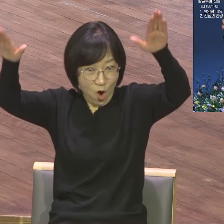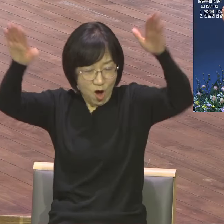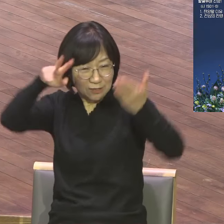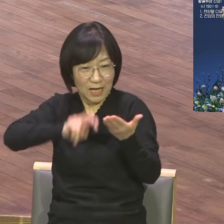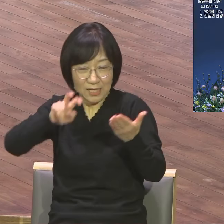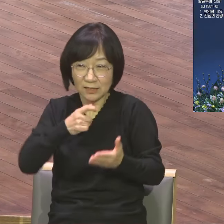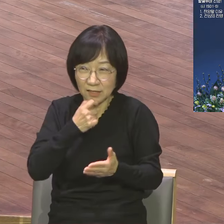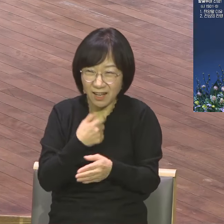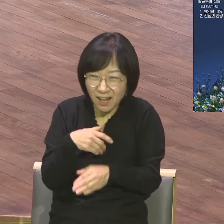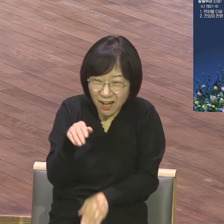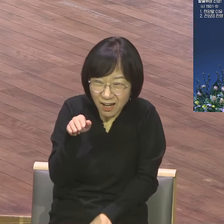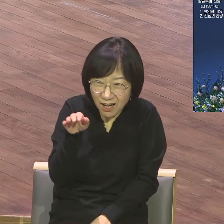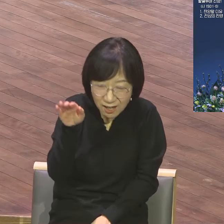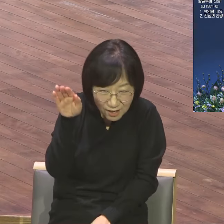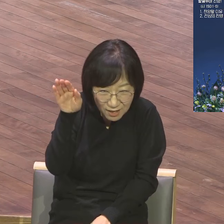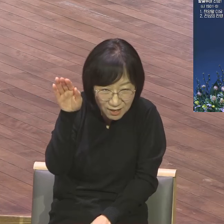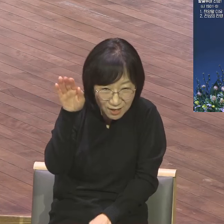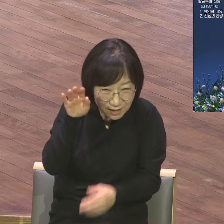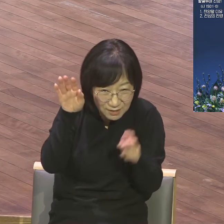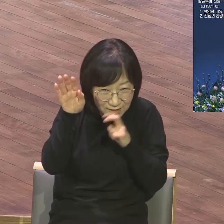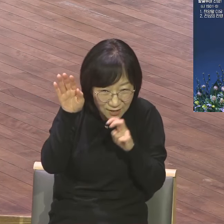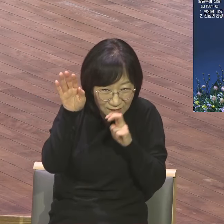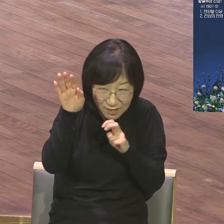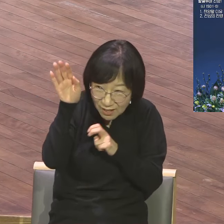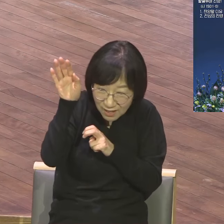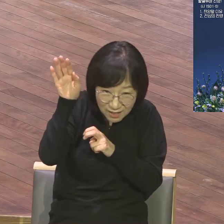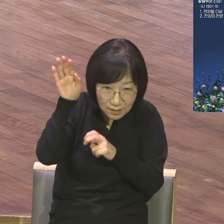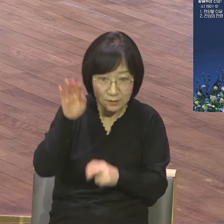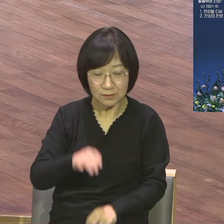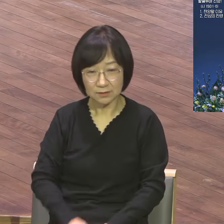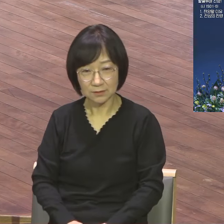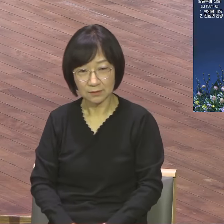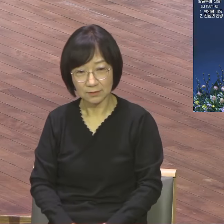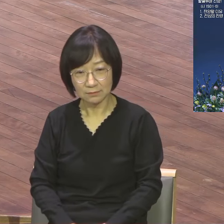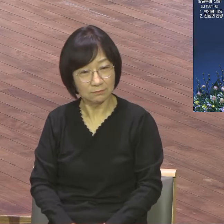안 들어지지요. 천근만근이라.